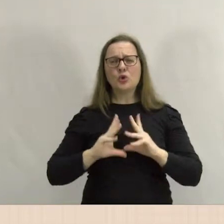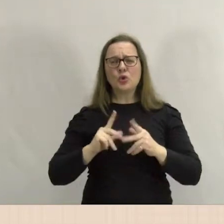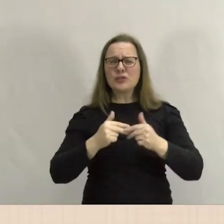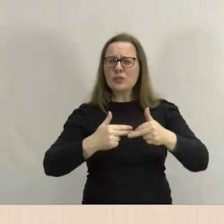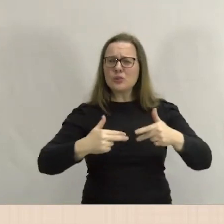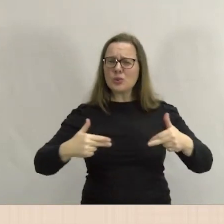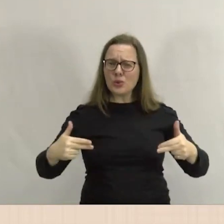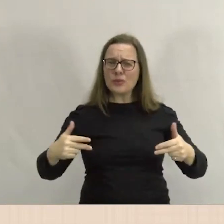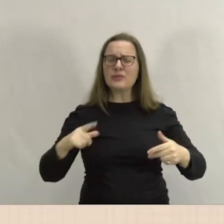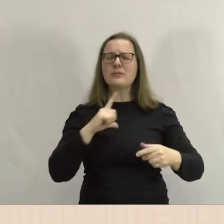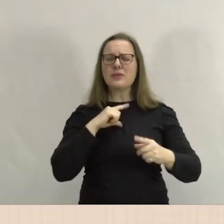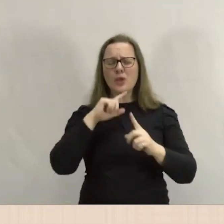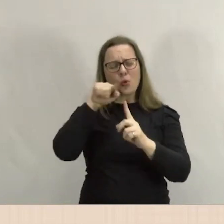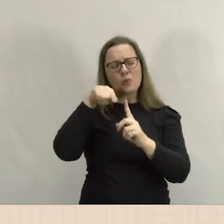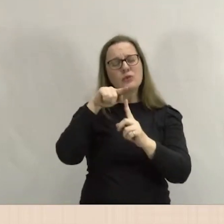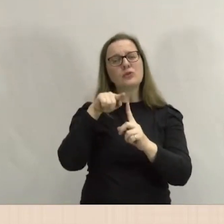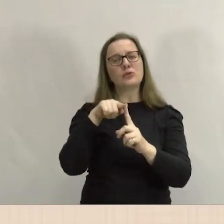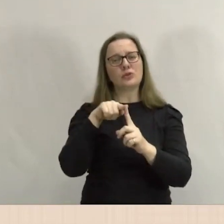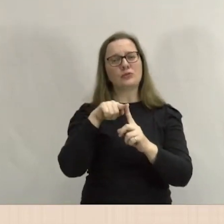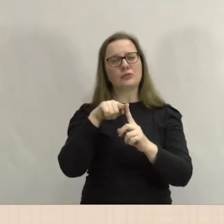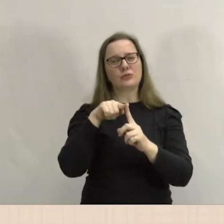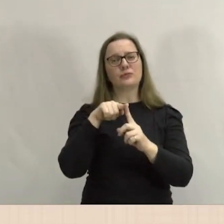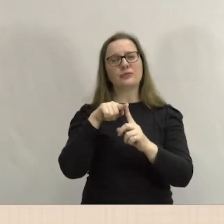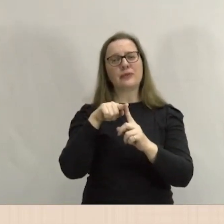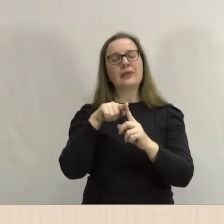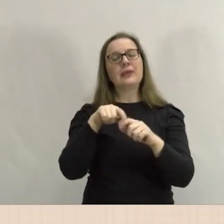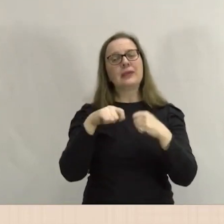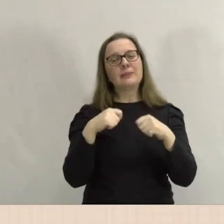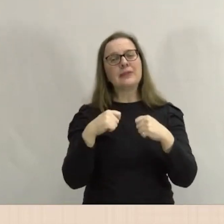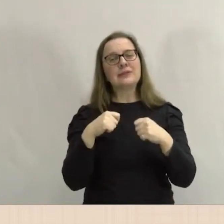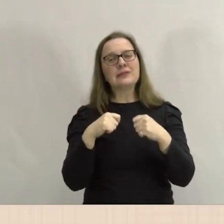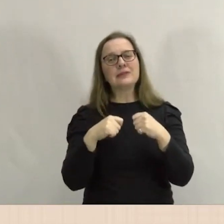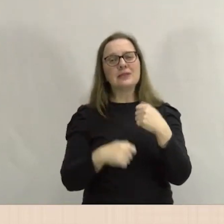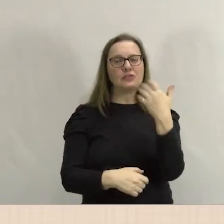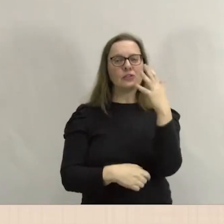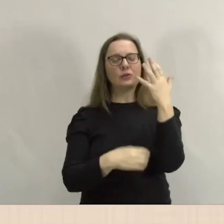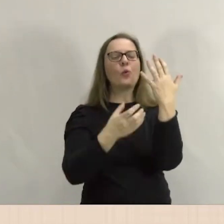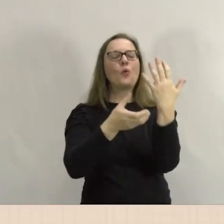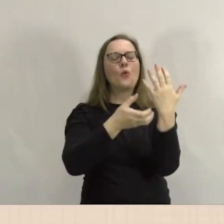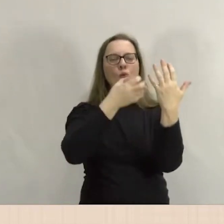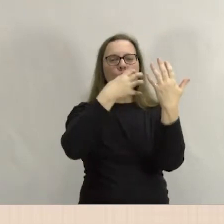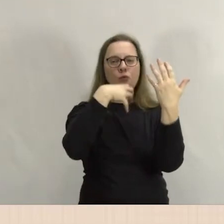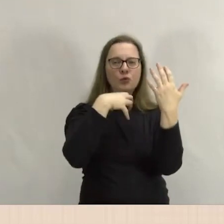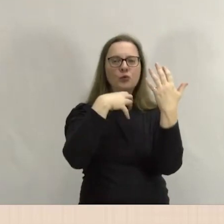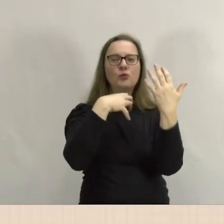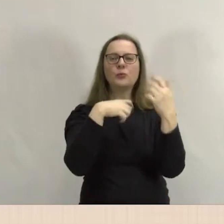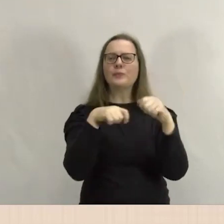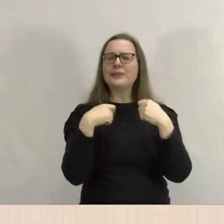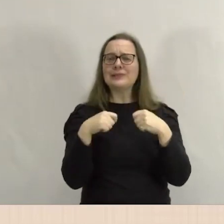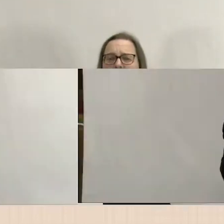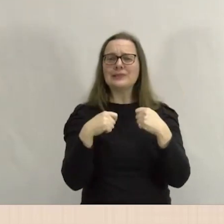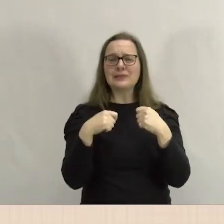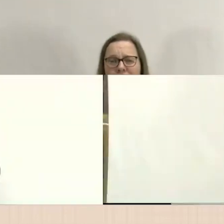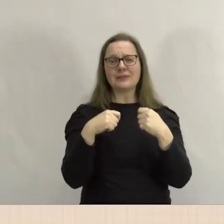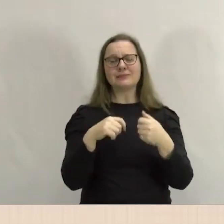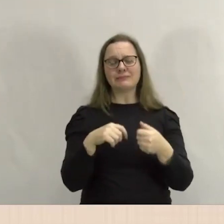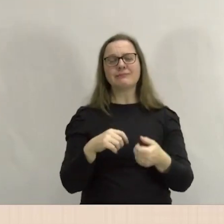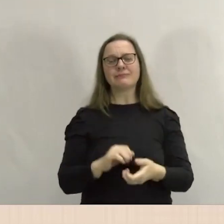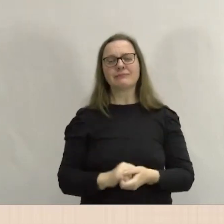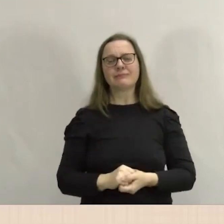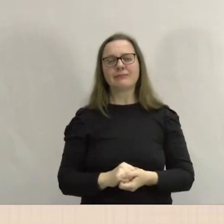para produzir fruto. Tudo tem que ser produtivo. Nada é meramente ao